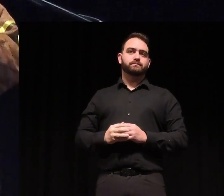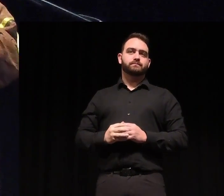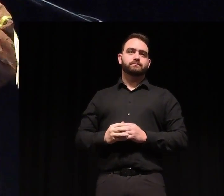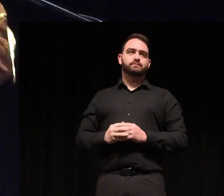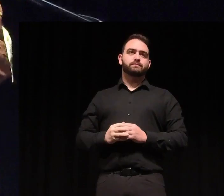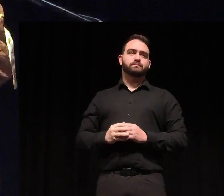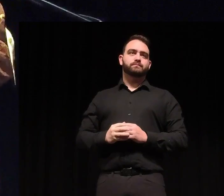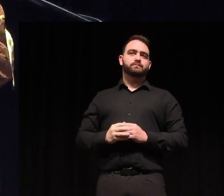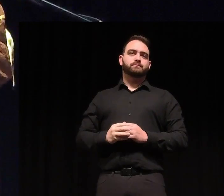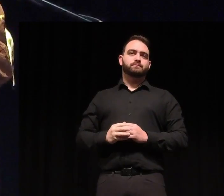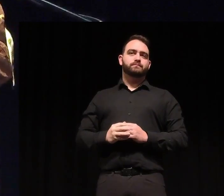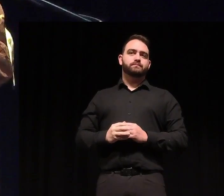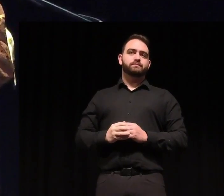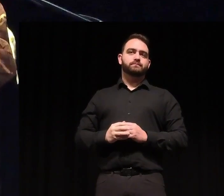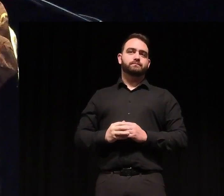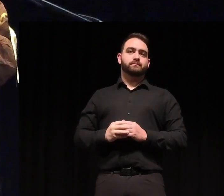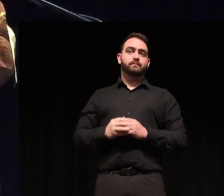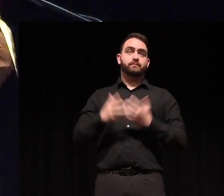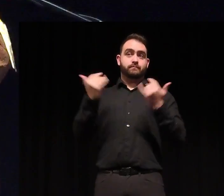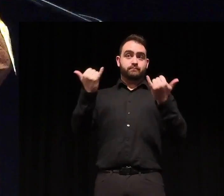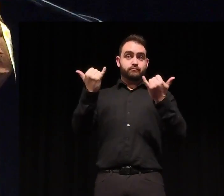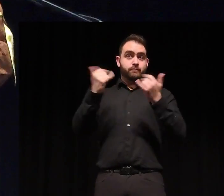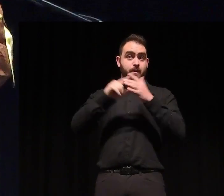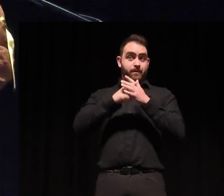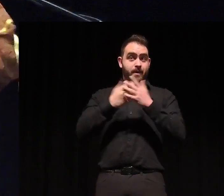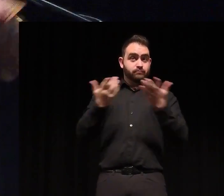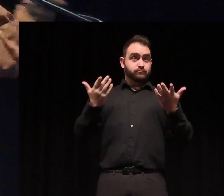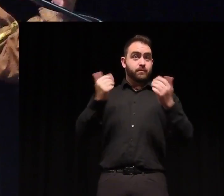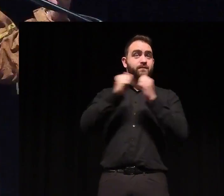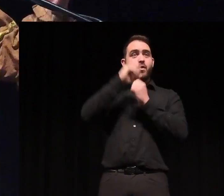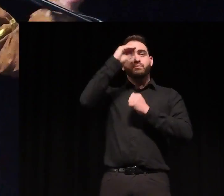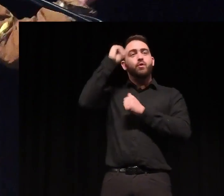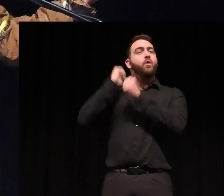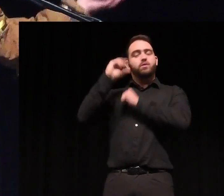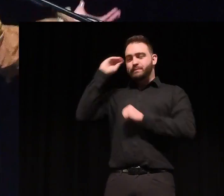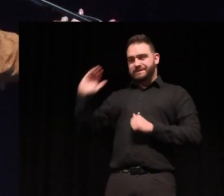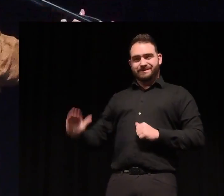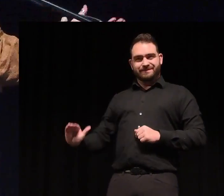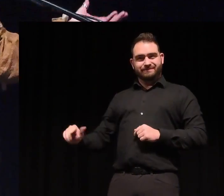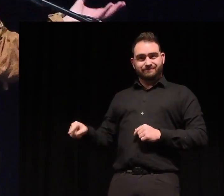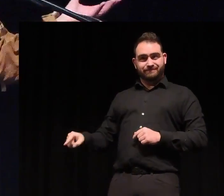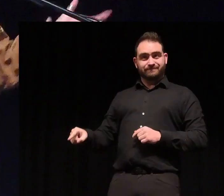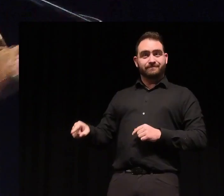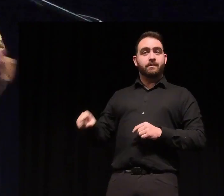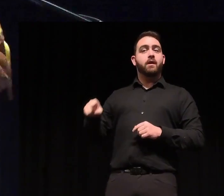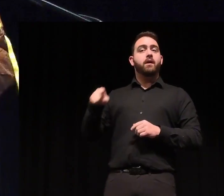Et on commence par le gars, donc en petit, on va finir en gros avec les filles.